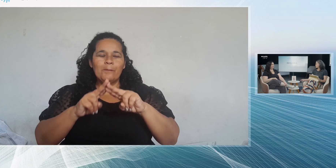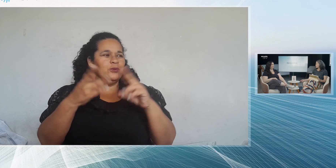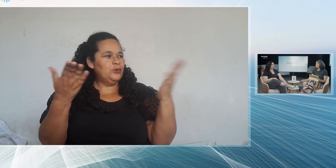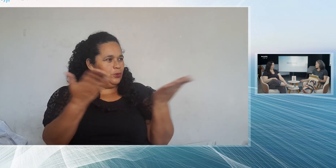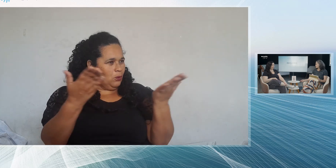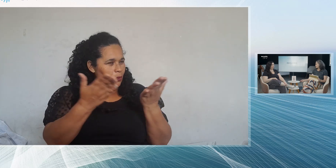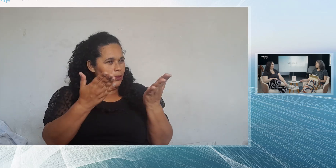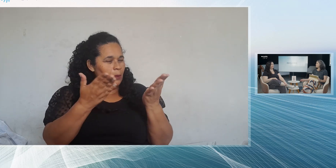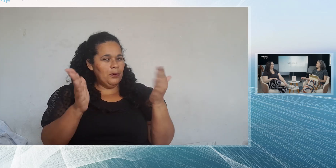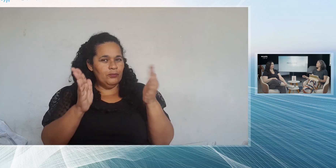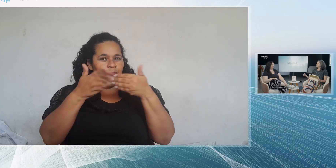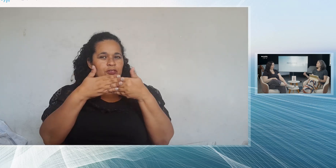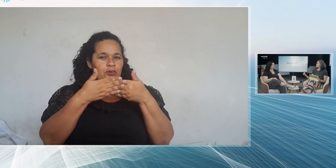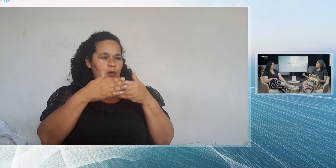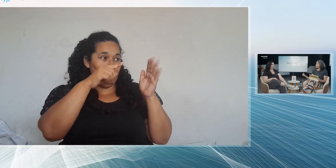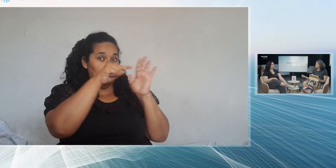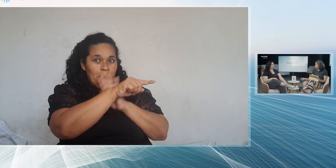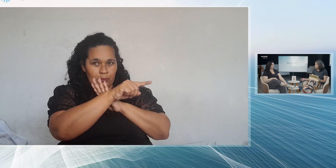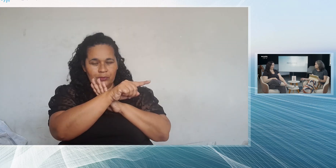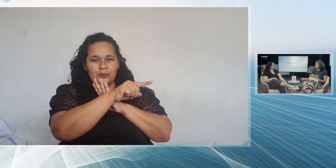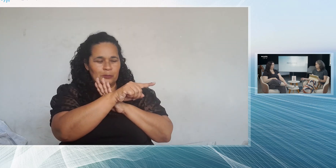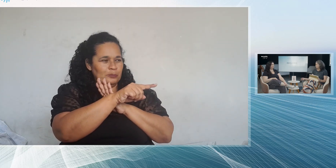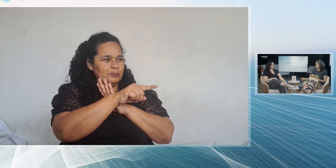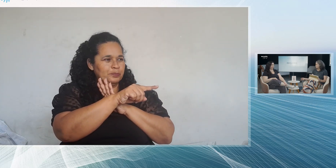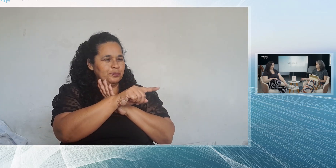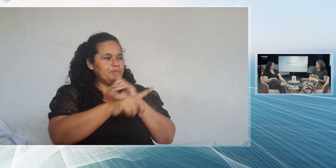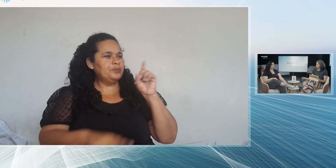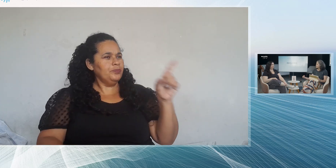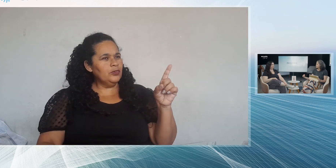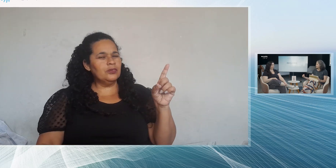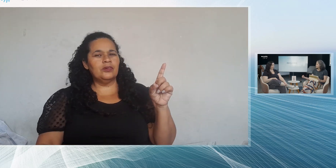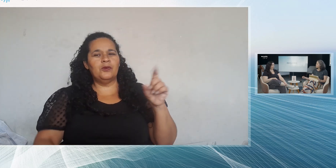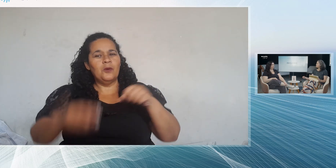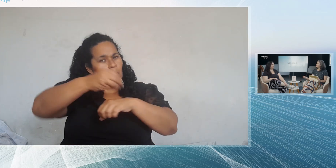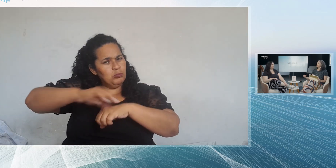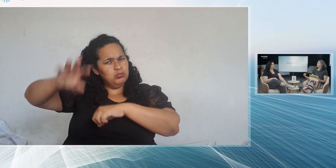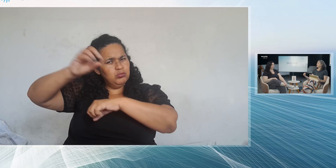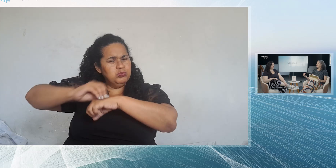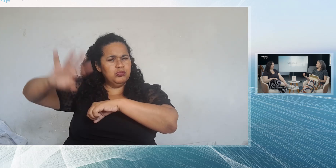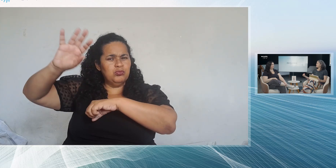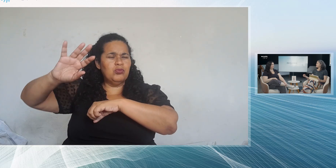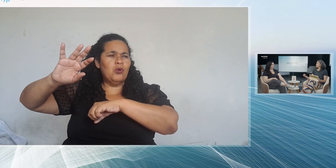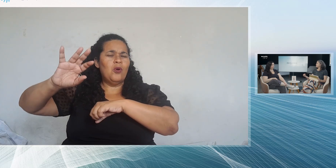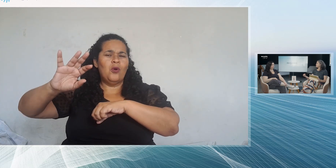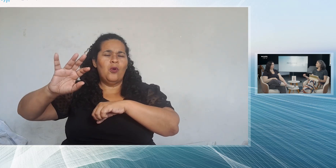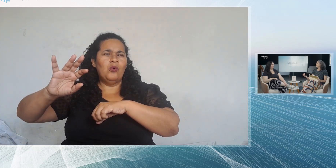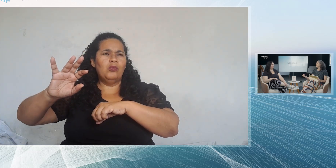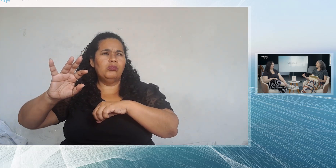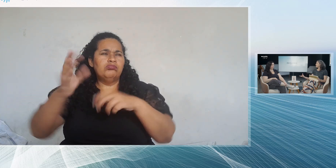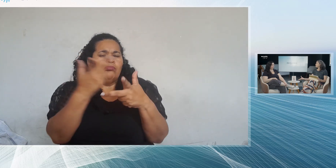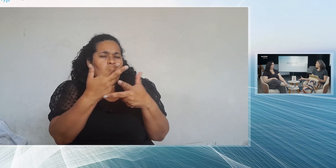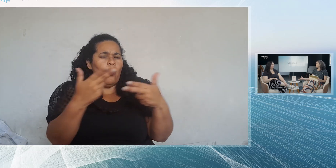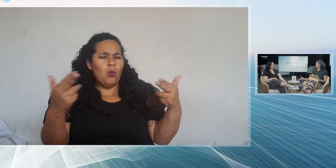aí na sua vida profissional, onde foi importante, onde fazer essa avaliação e a intervenção teve